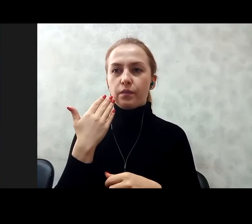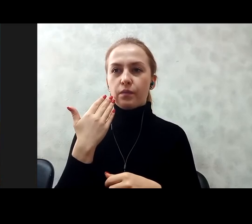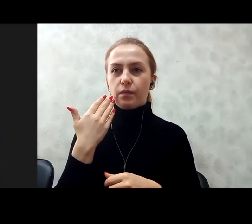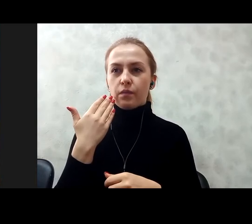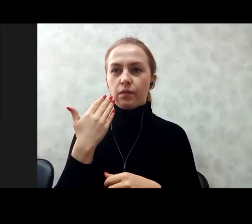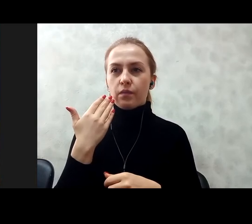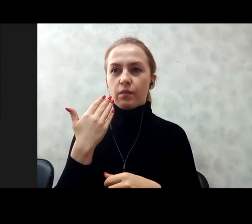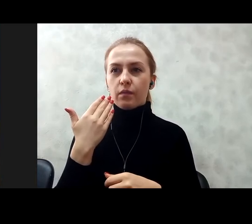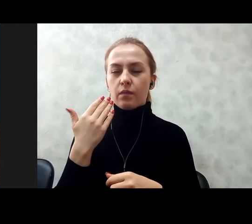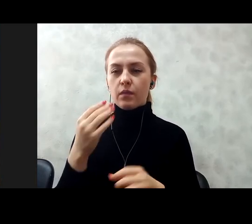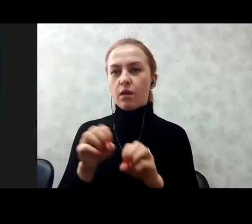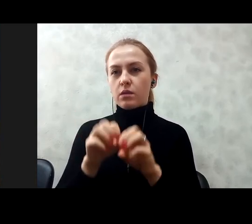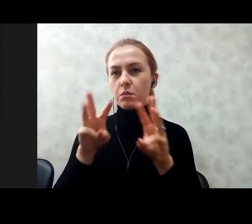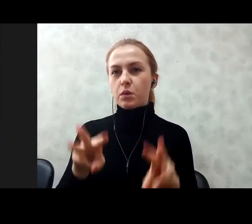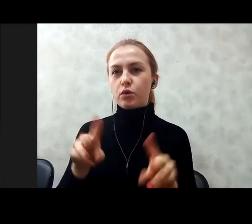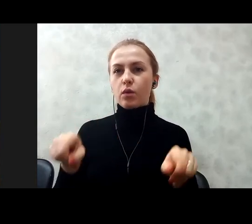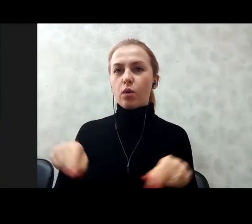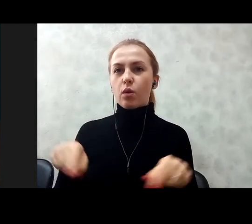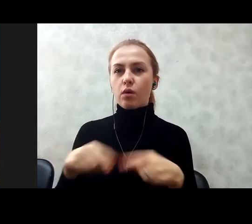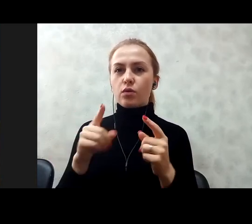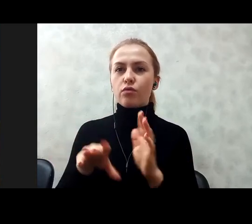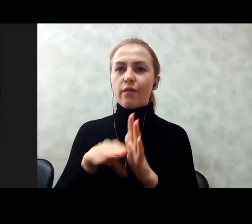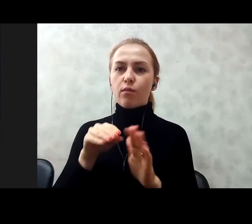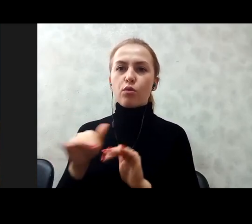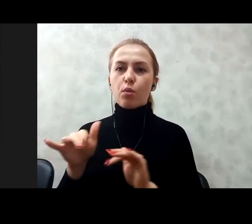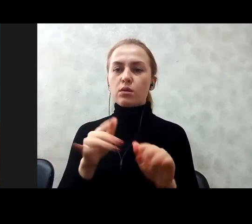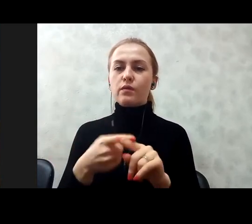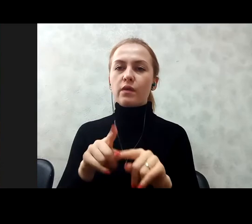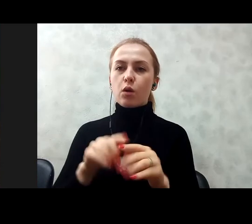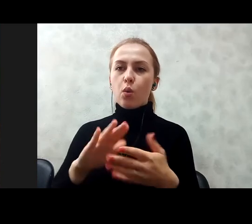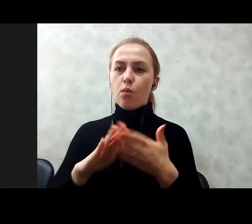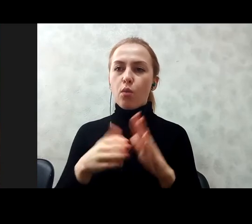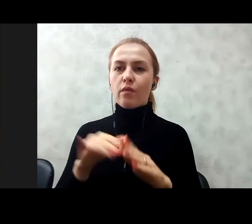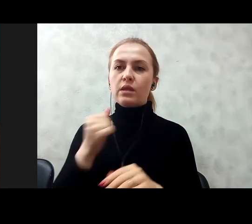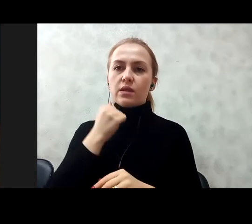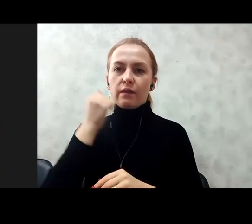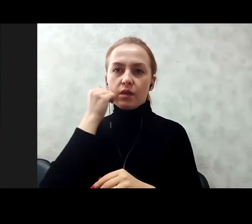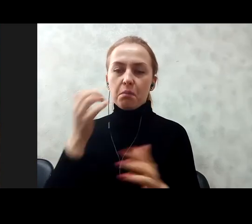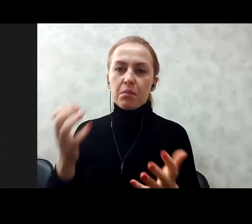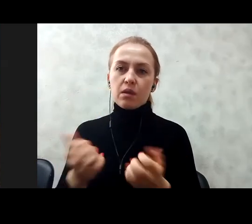забезпечувати організацію виборчого процесу. Hence, it facilitated